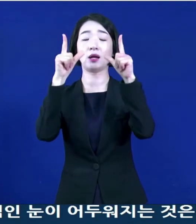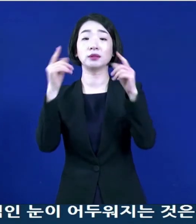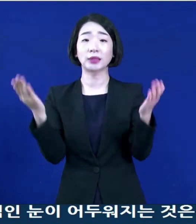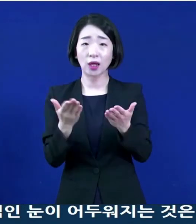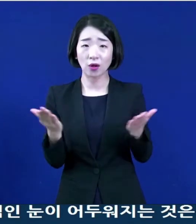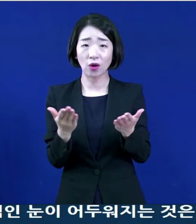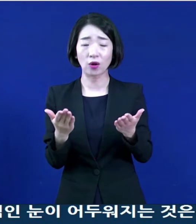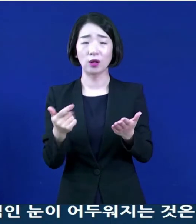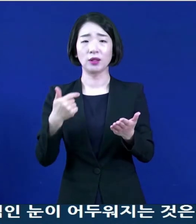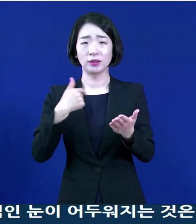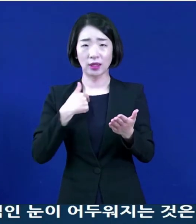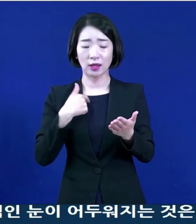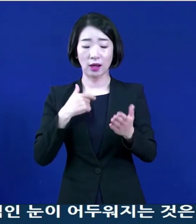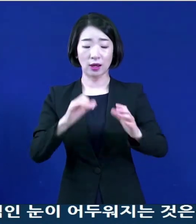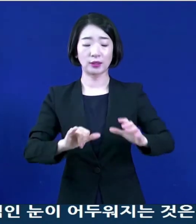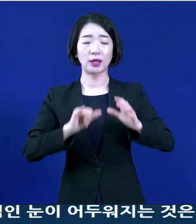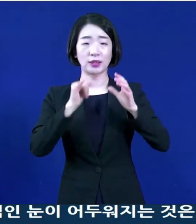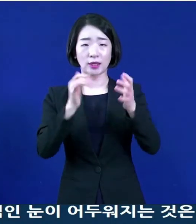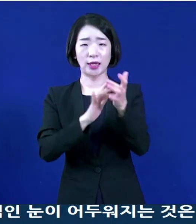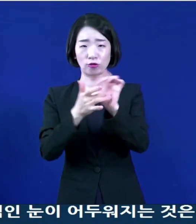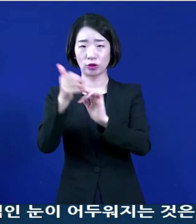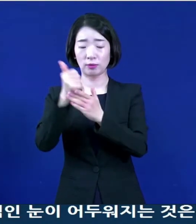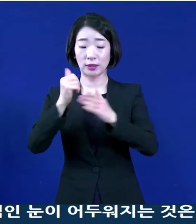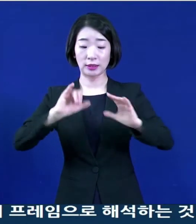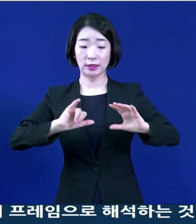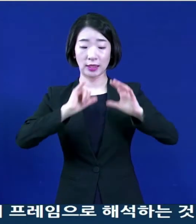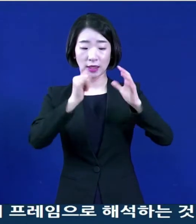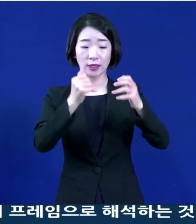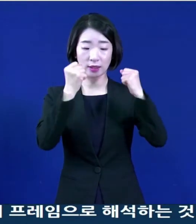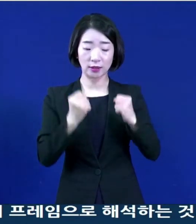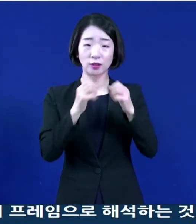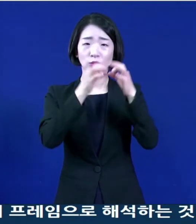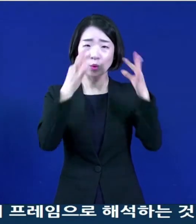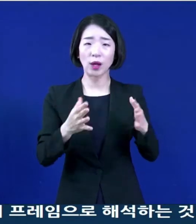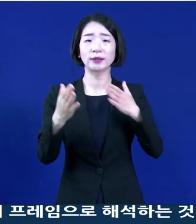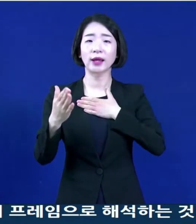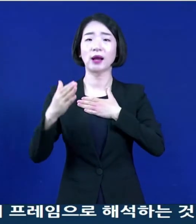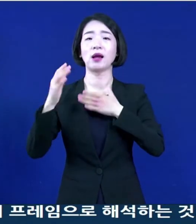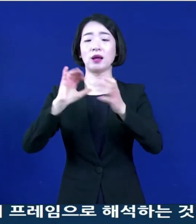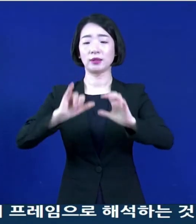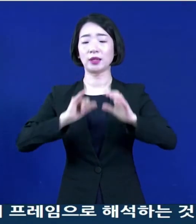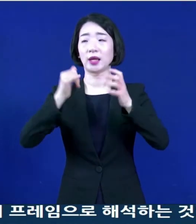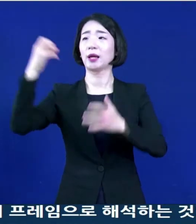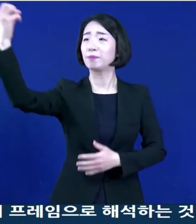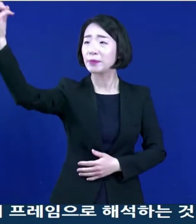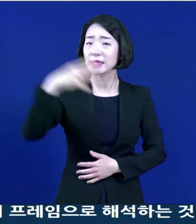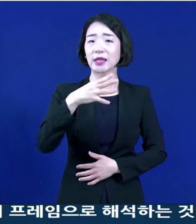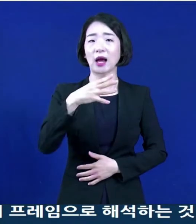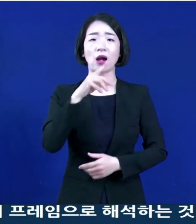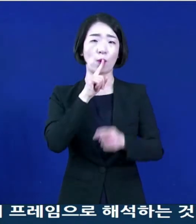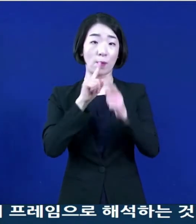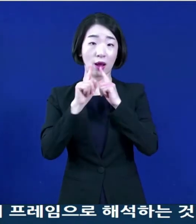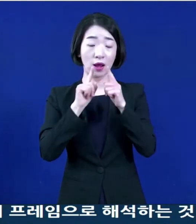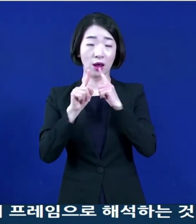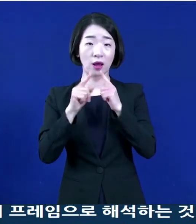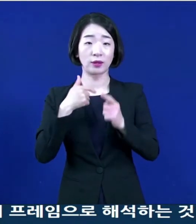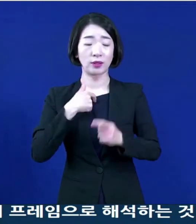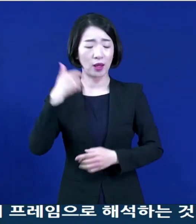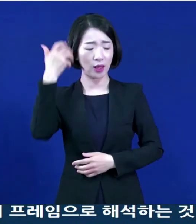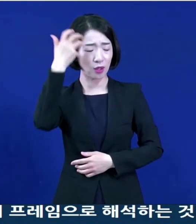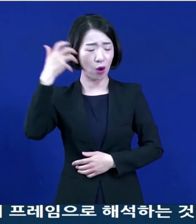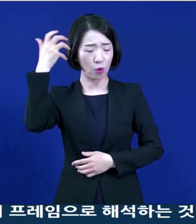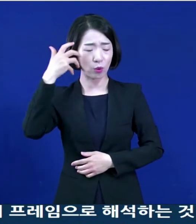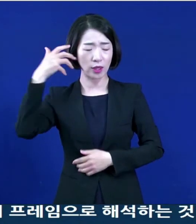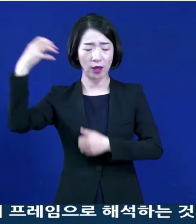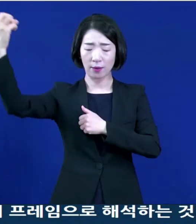보시면 내가 세상에 있는 동안에는 세상의 빛이로라 말씀해 주시는 것이죠. 우리 영혼의 빛이 비추어질 때,